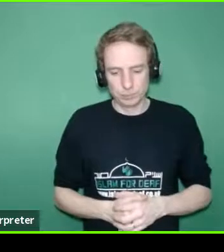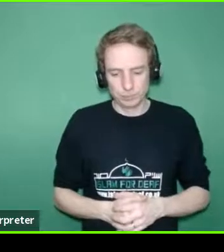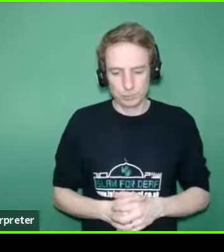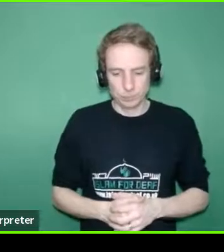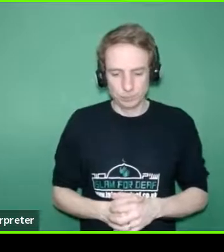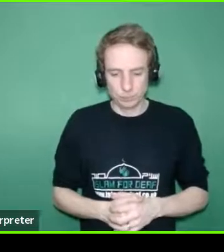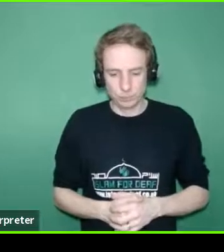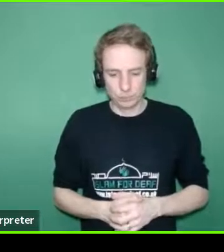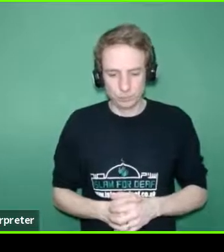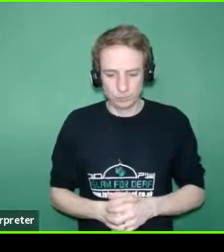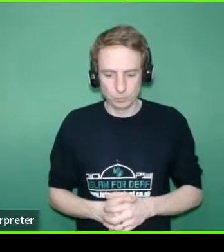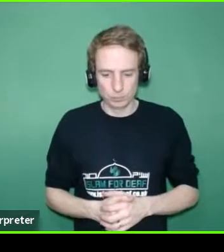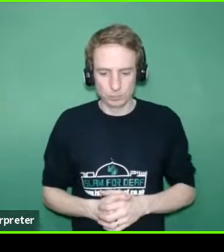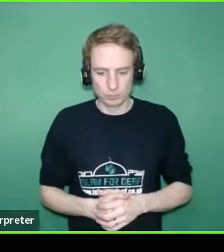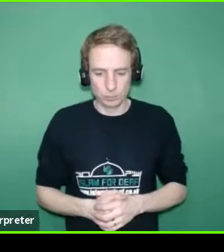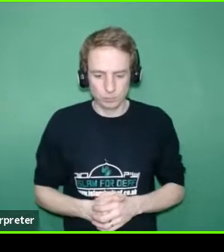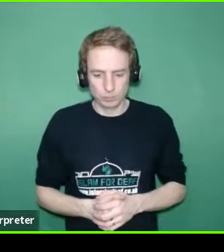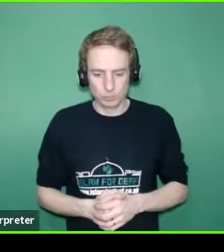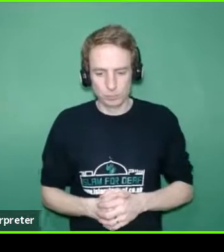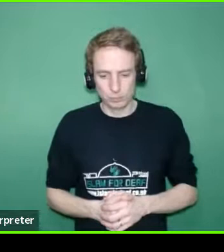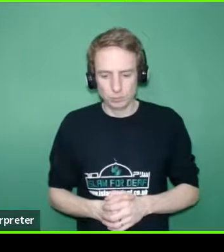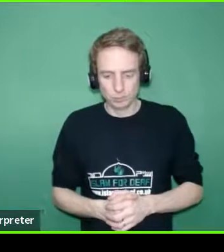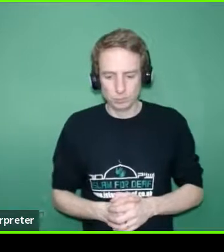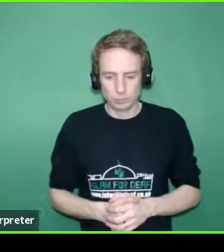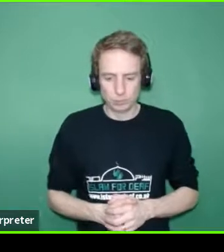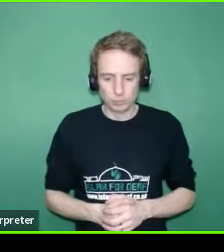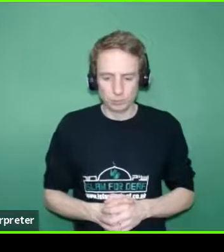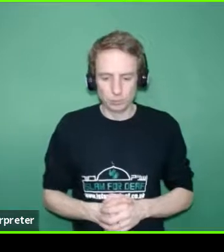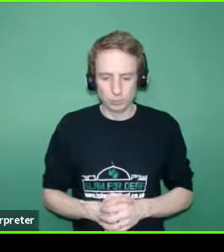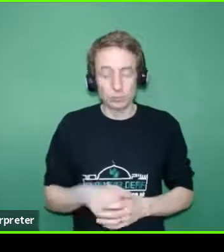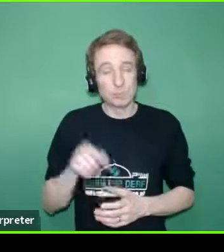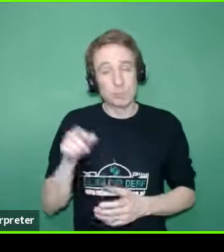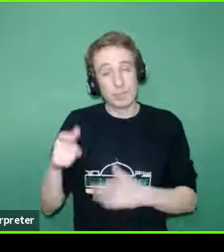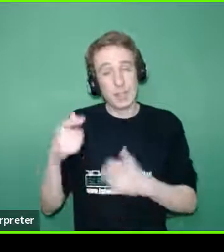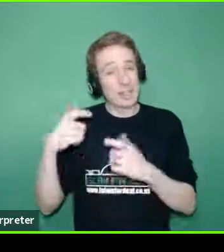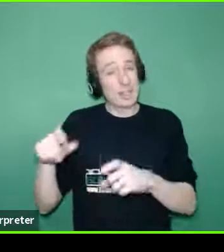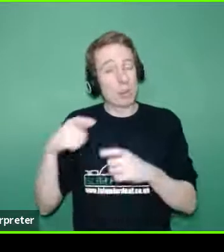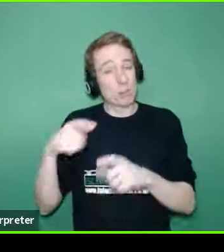السجدات. And then they carry on doing this throughout